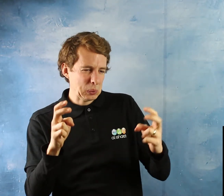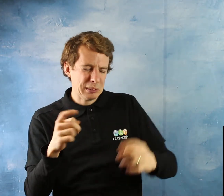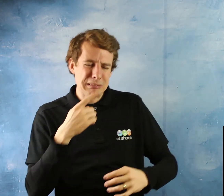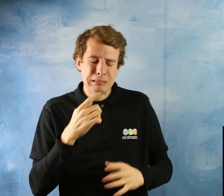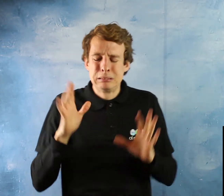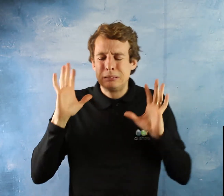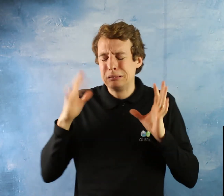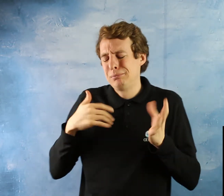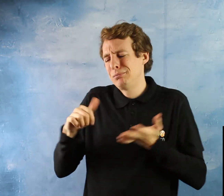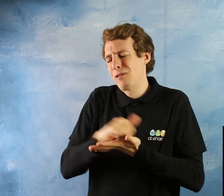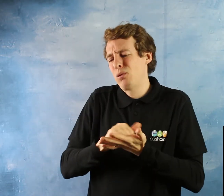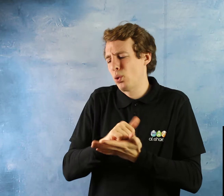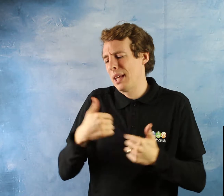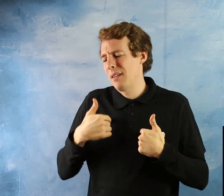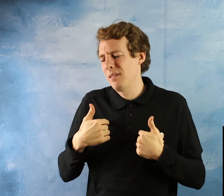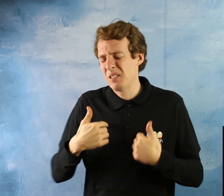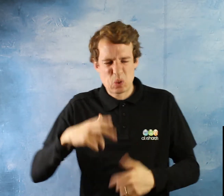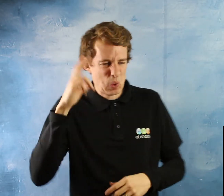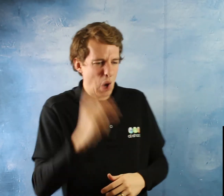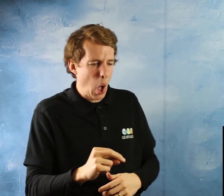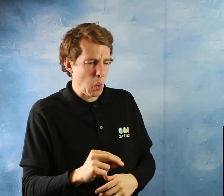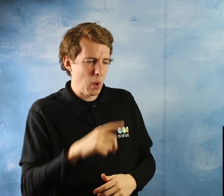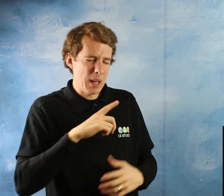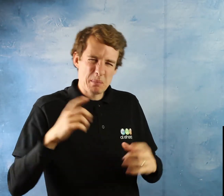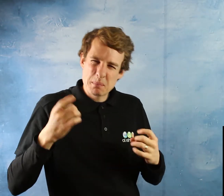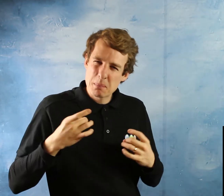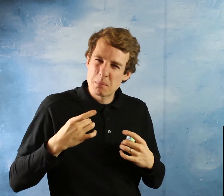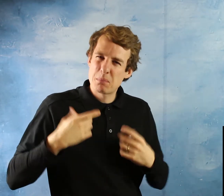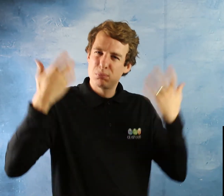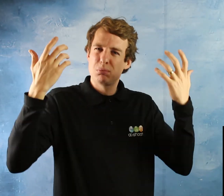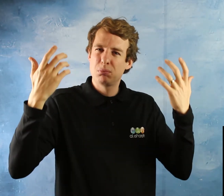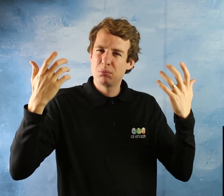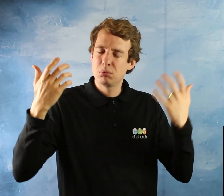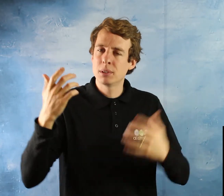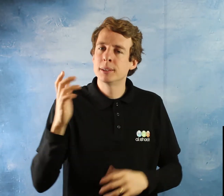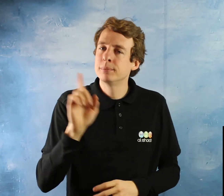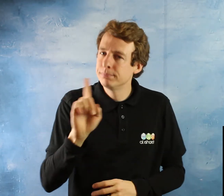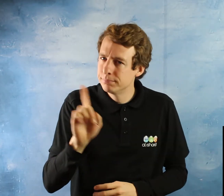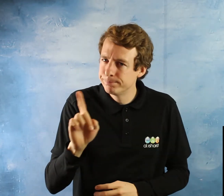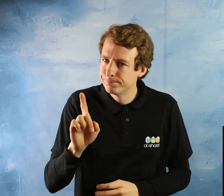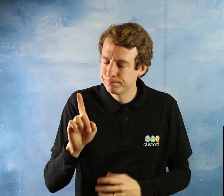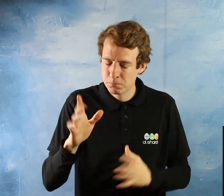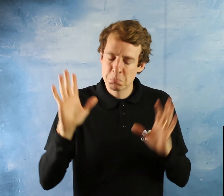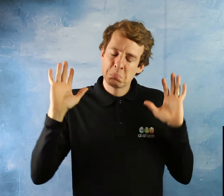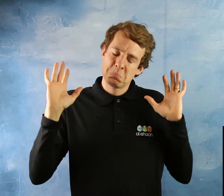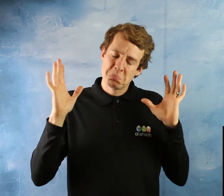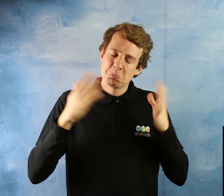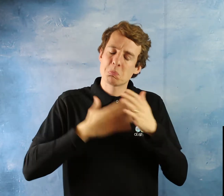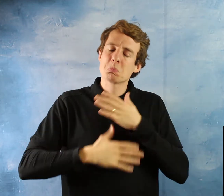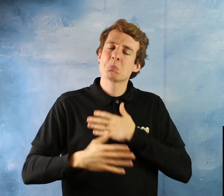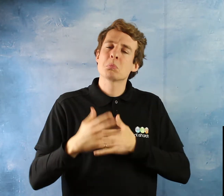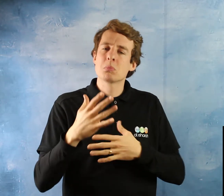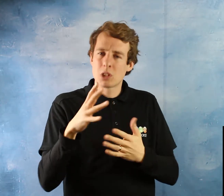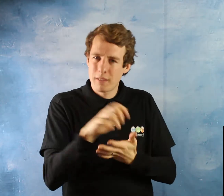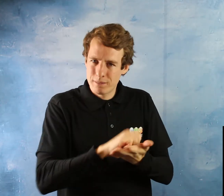forgive, Allah subhanahu wa ta'ala increase our honor. And also, وَمَا تَوَادَ